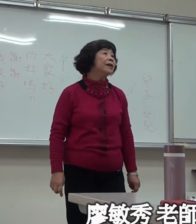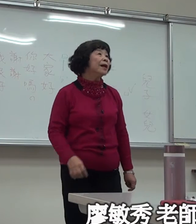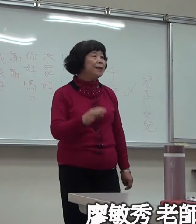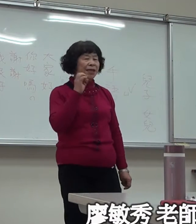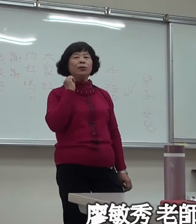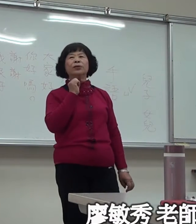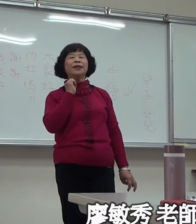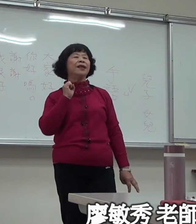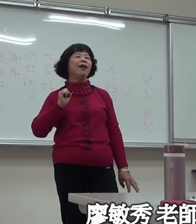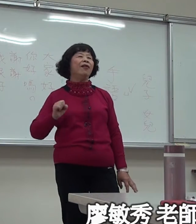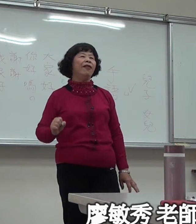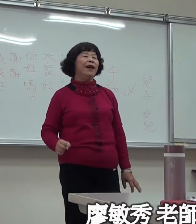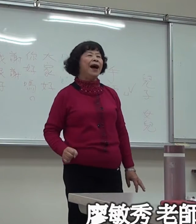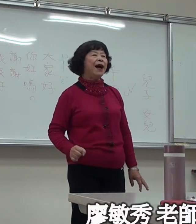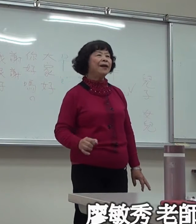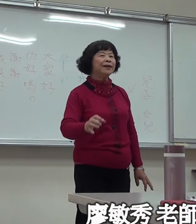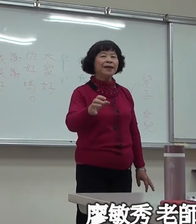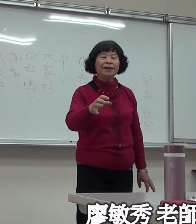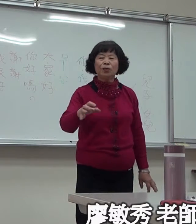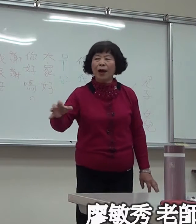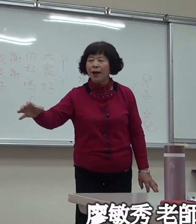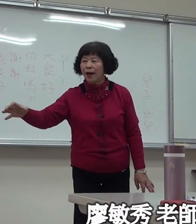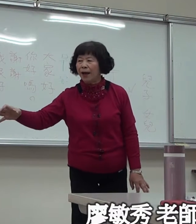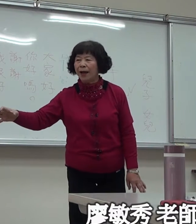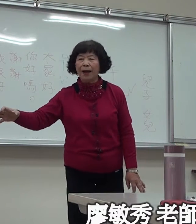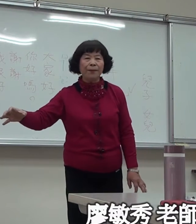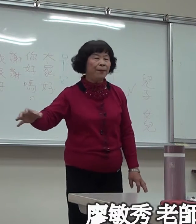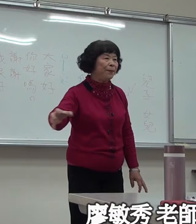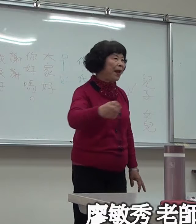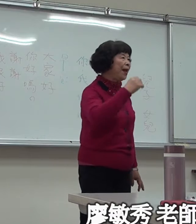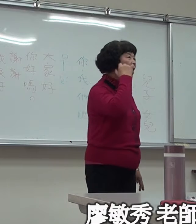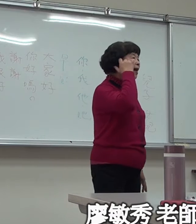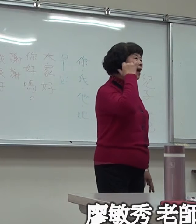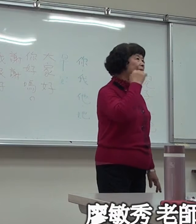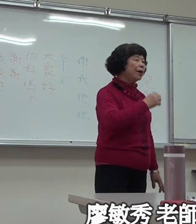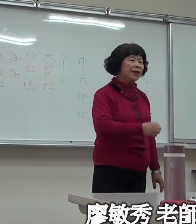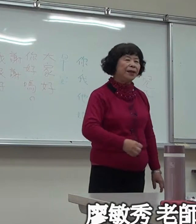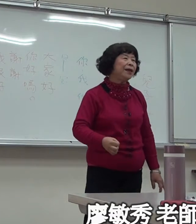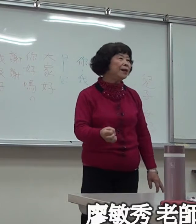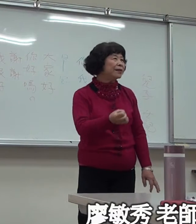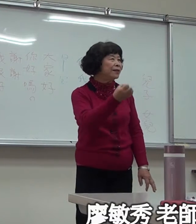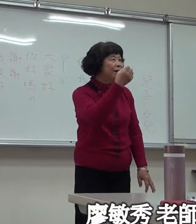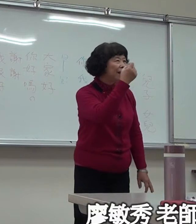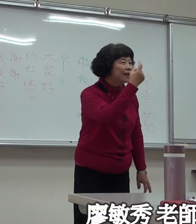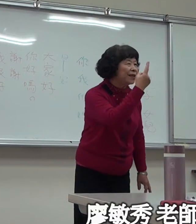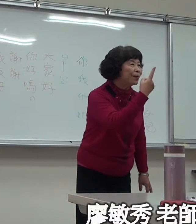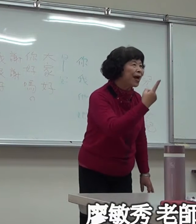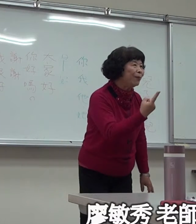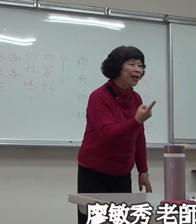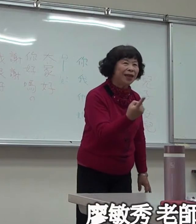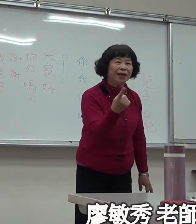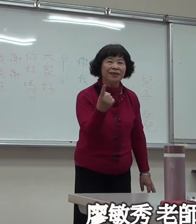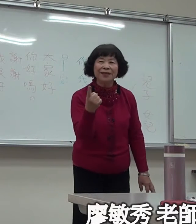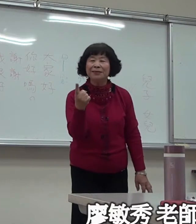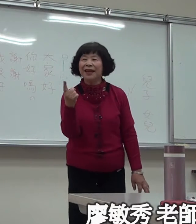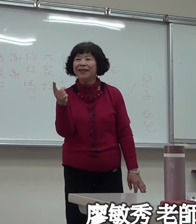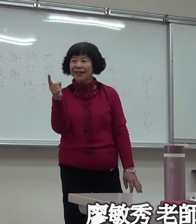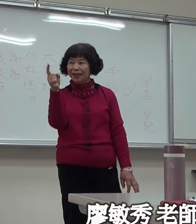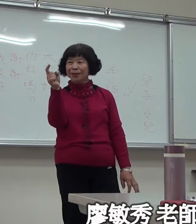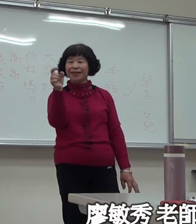很辛苦的时候，啊，哥哥闯妹妹，啊，闯弟弟，可是跟他几个干妈疼，对不对？大家都知